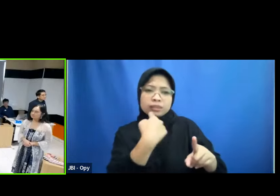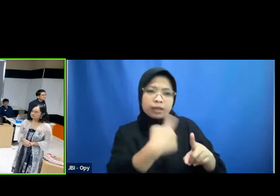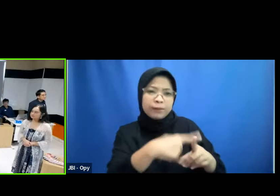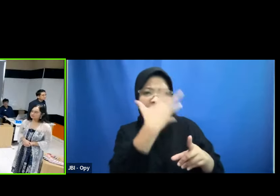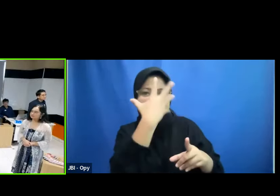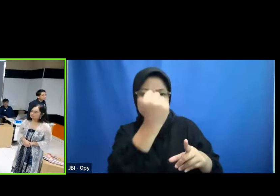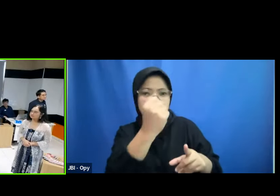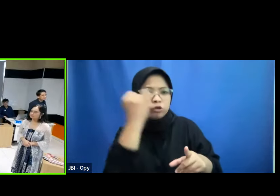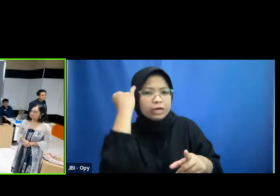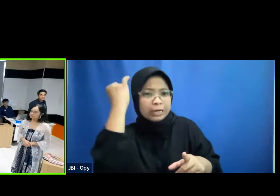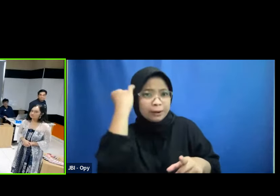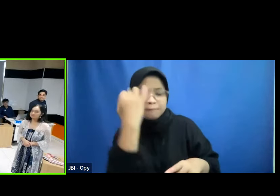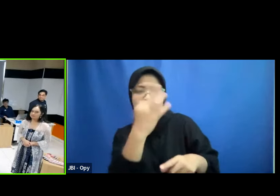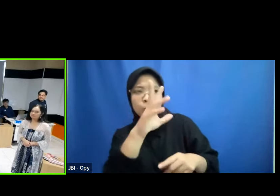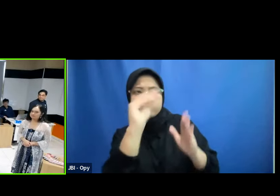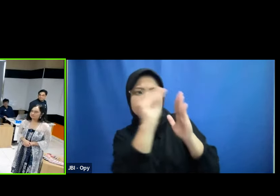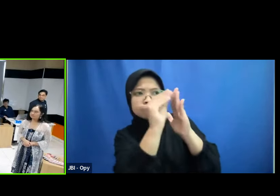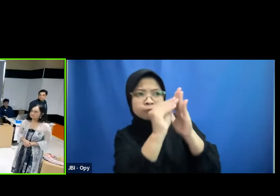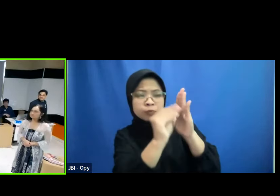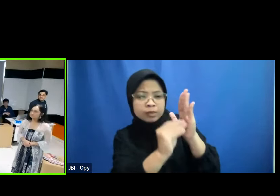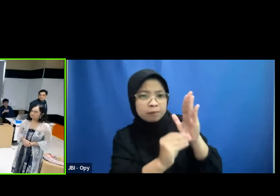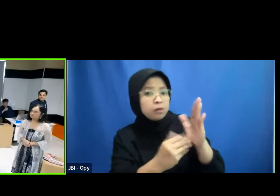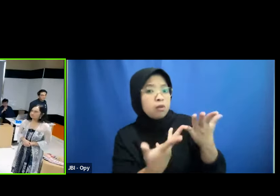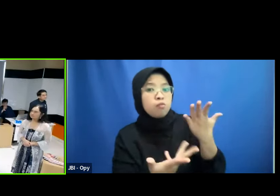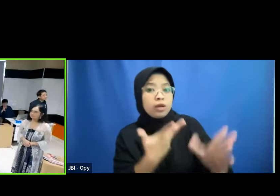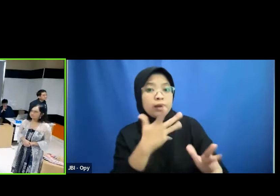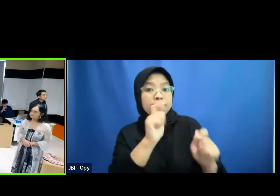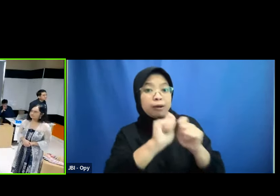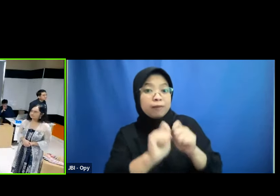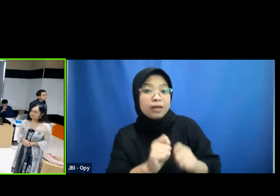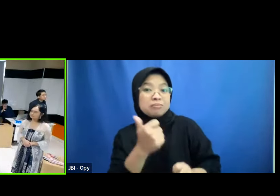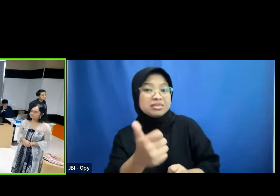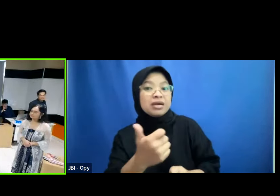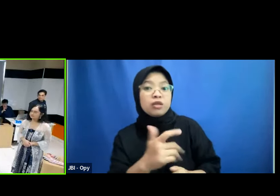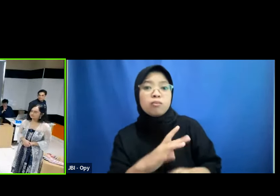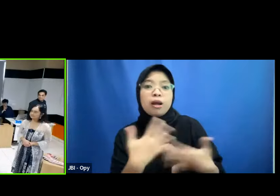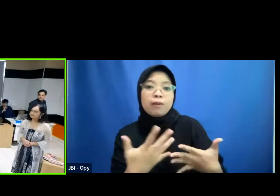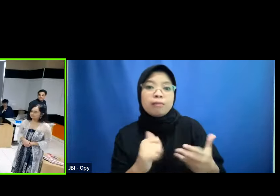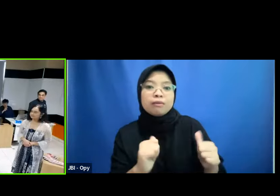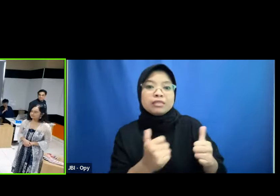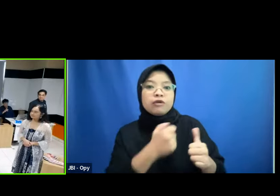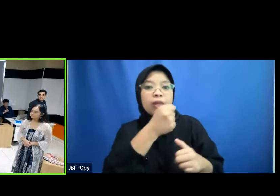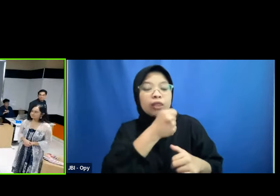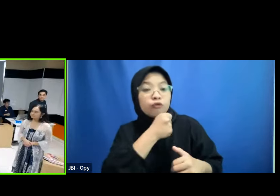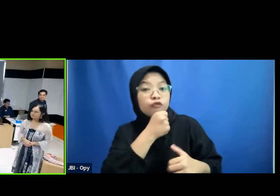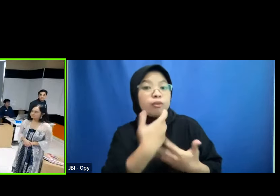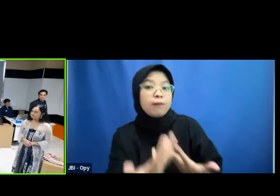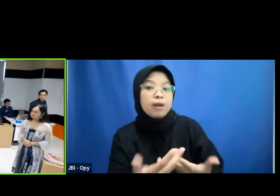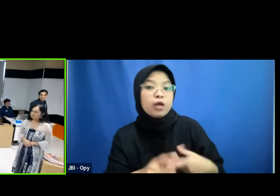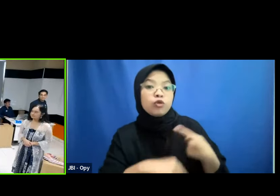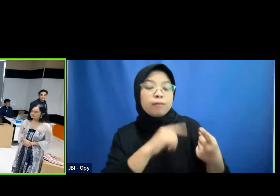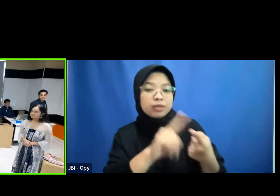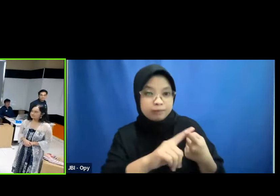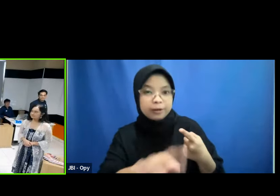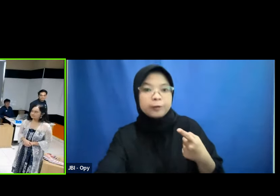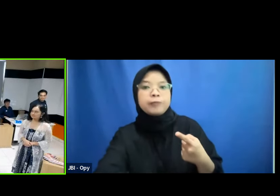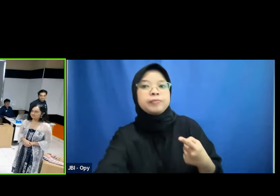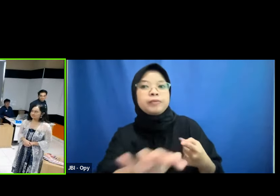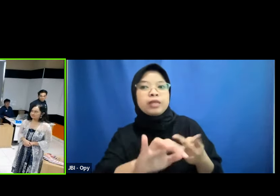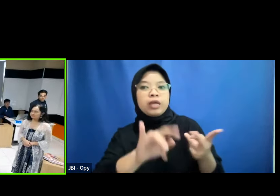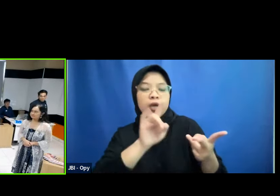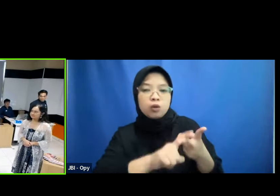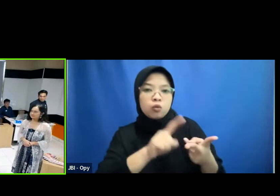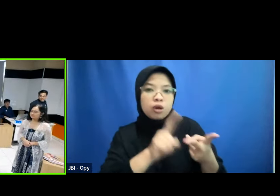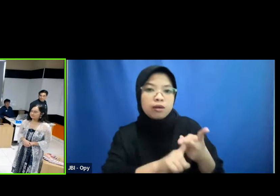dan lebih inovatif juga bisa diperbaikin gitu persiapan intervienya itu yang pertama Terus